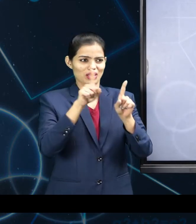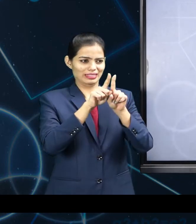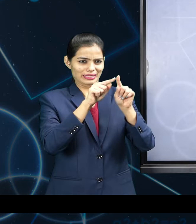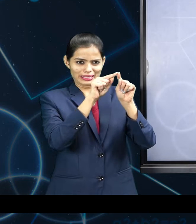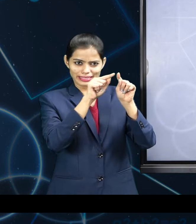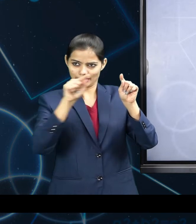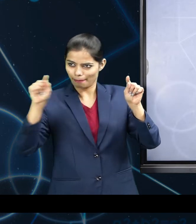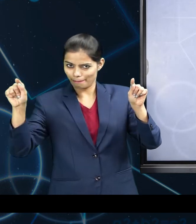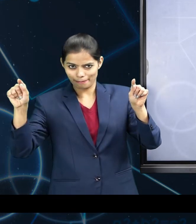అక్షాలు,